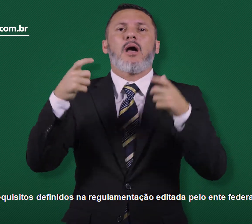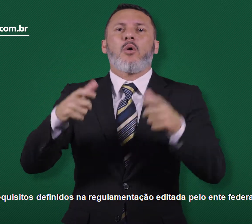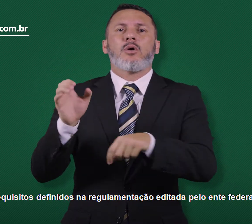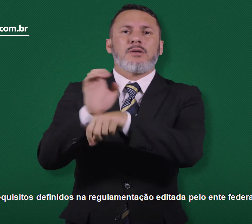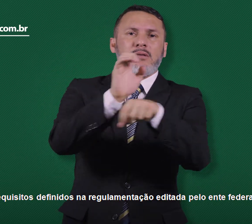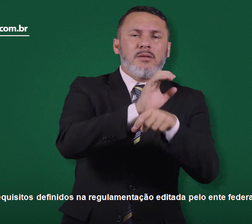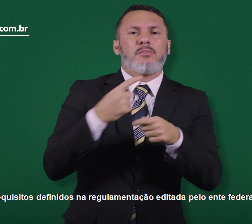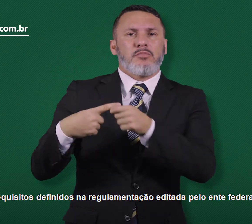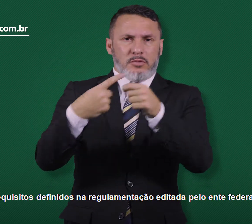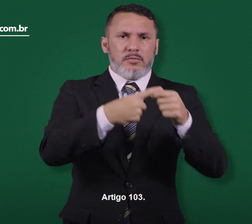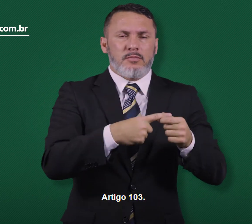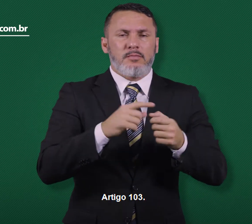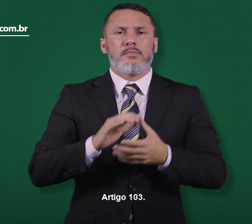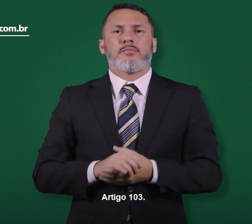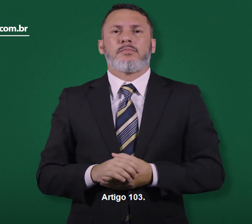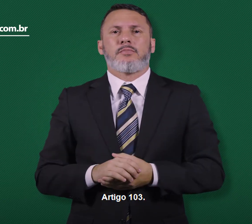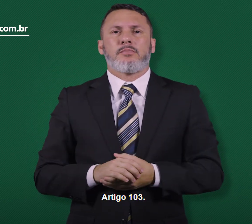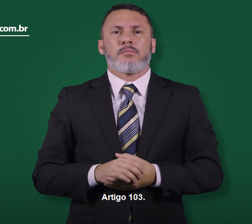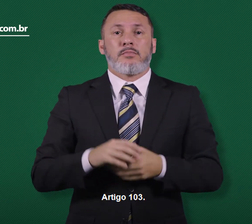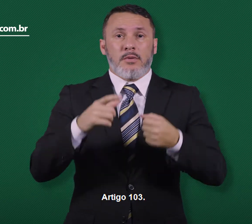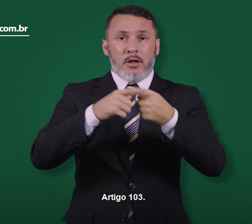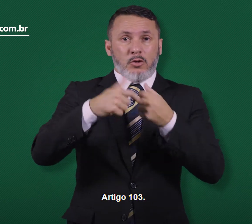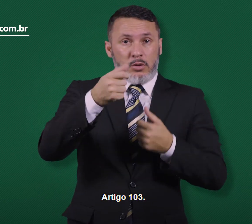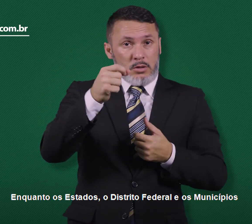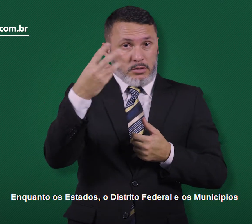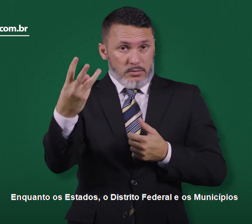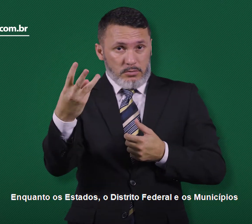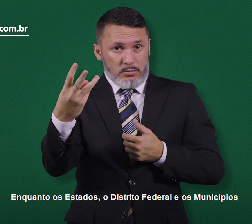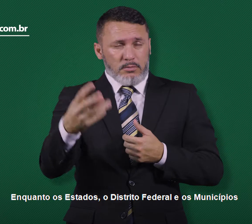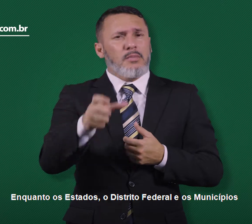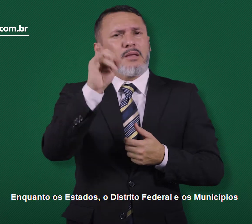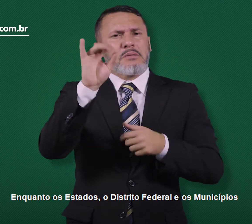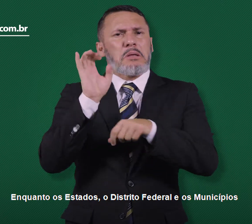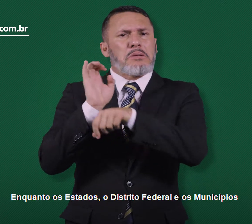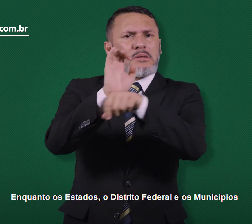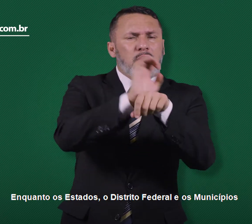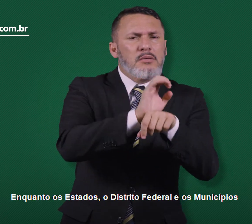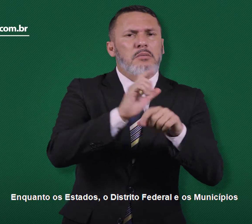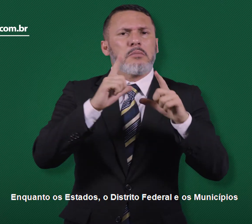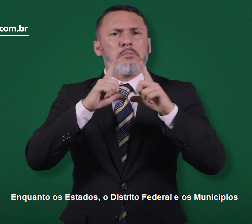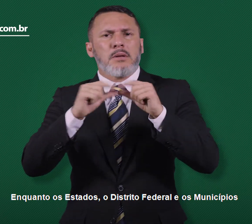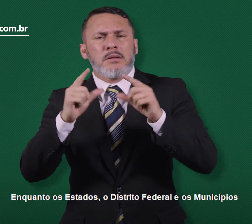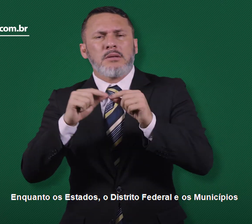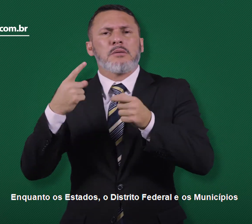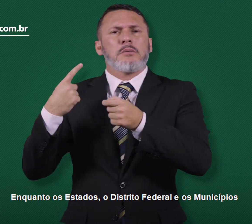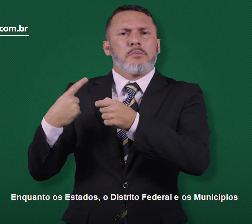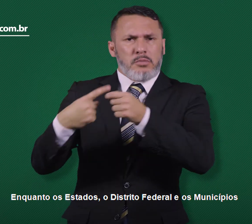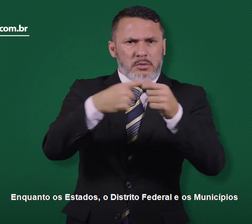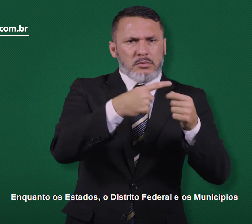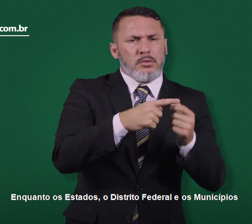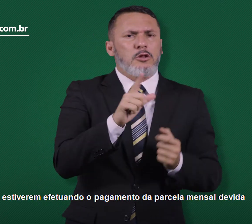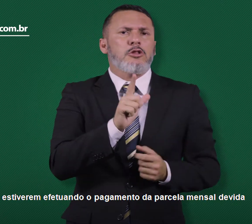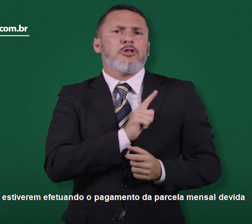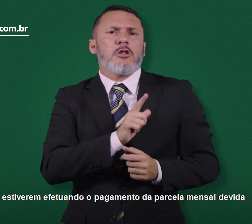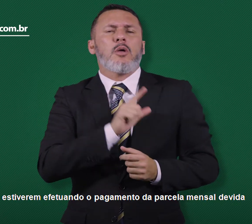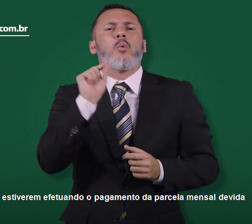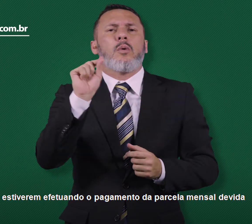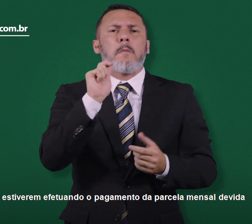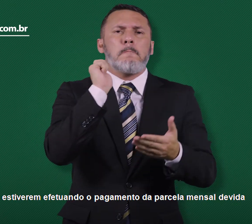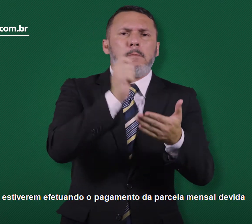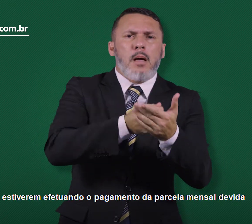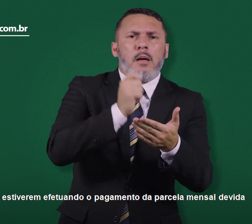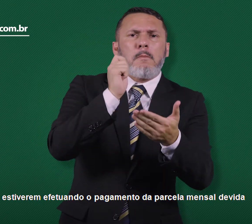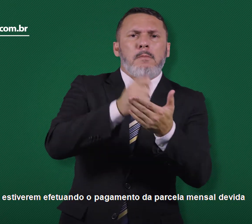ente federado. Artigo 103. Enquanto os estados, o Distrito Federal e os municípios